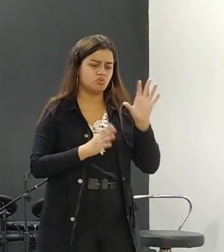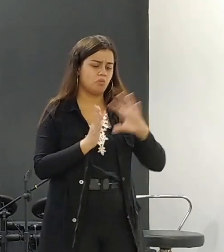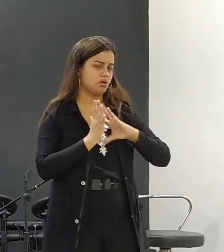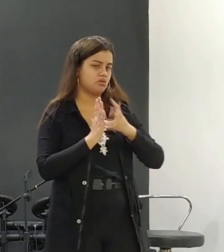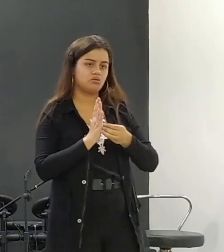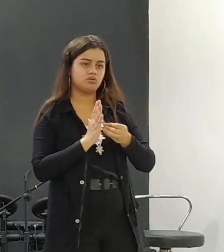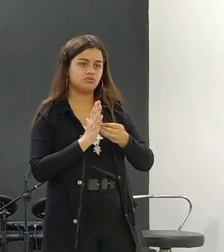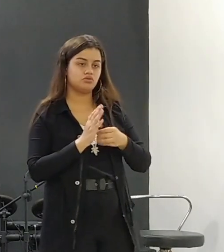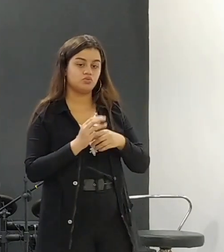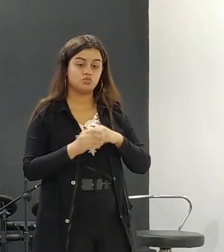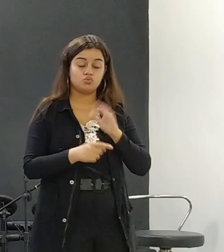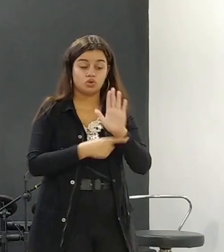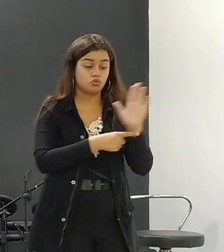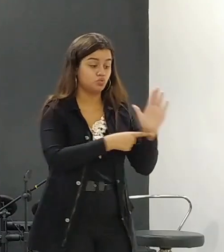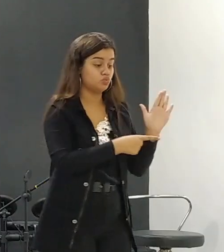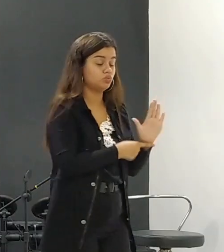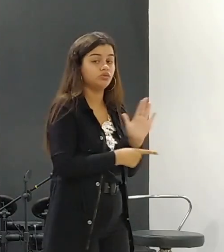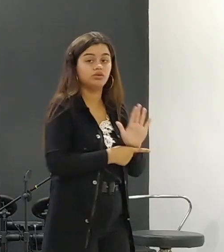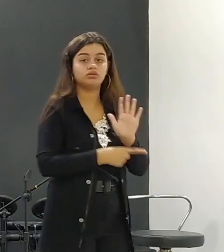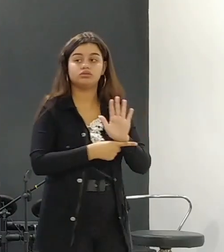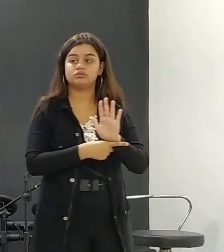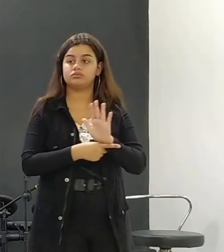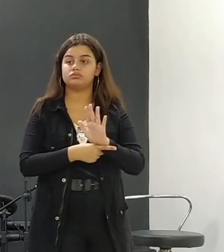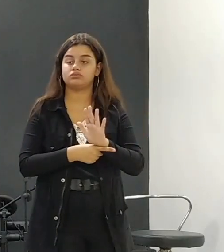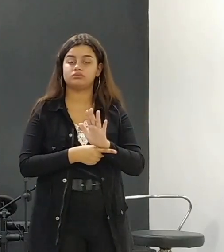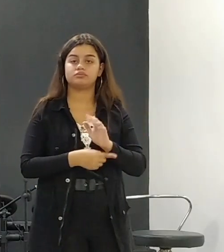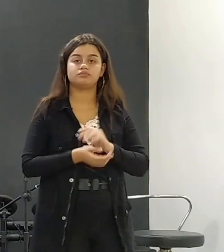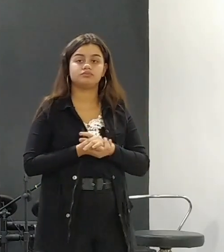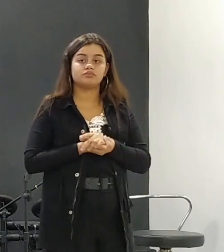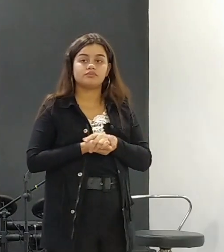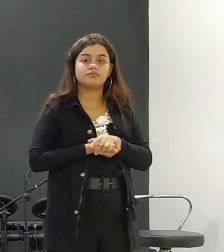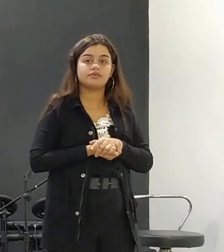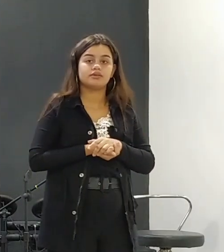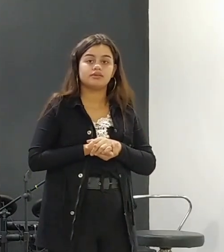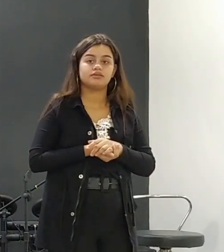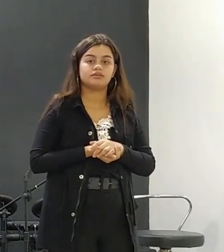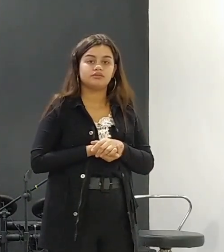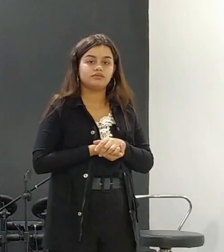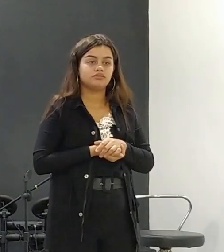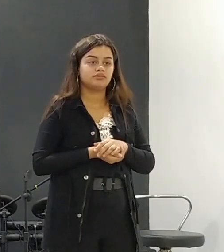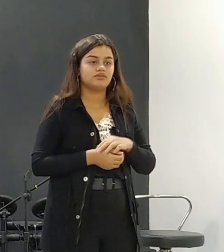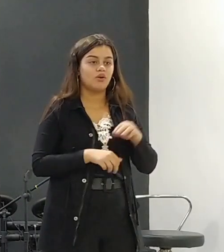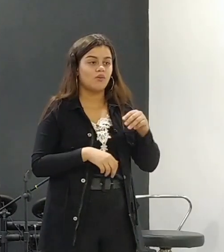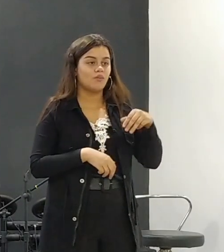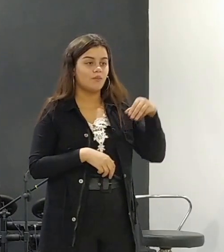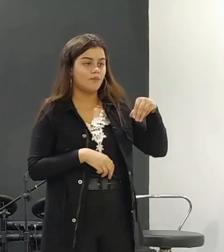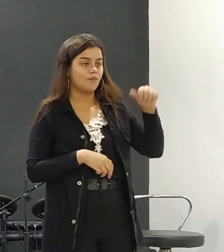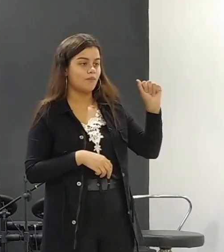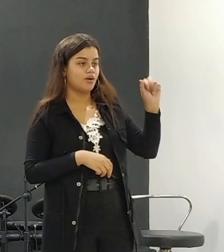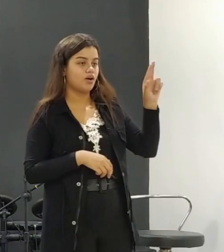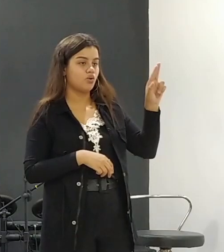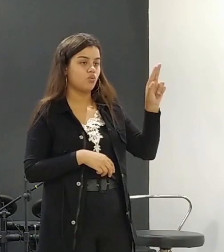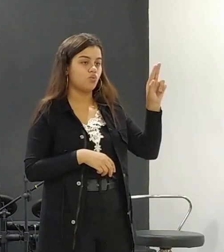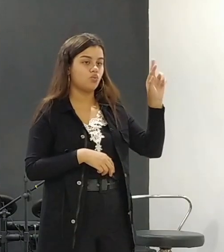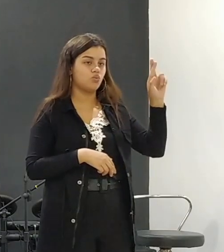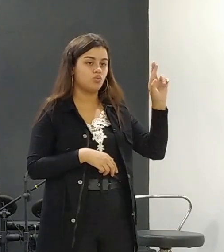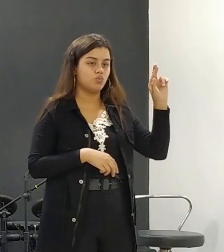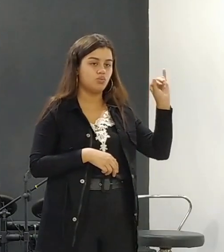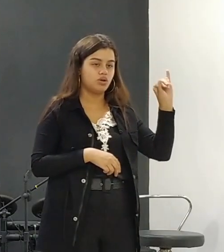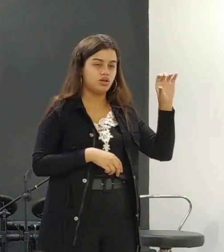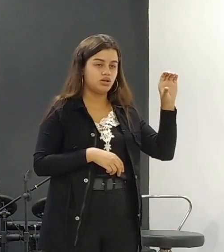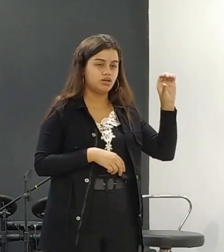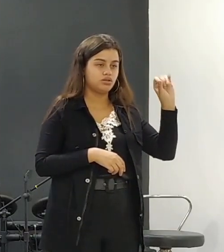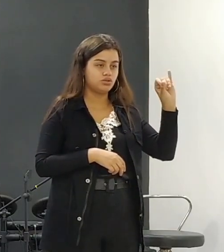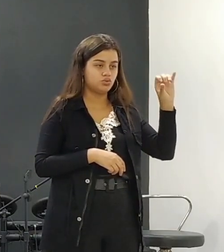todos colocando a mão, né? Irmão Maurício veio aqui, falou da oferta, já foi trabalhar. Esse irmão é demais, né? Já foi trabalhar. Não é fácil,